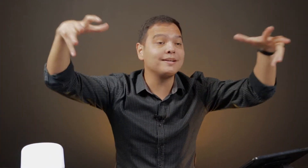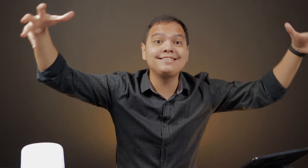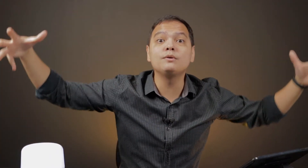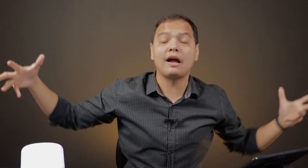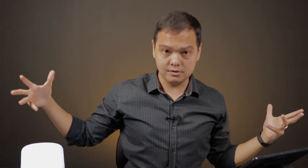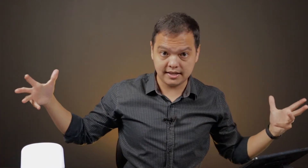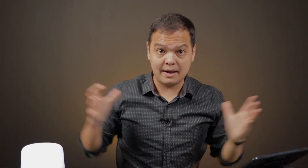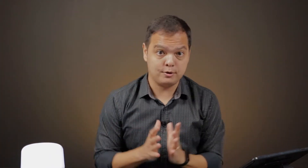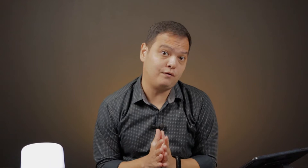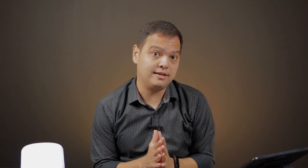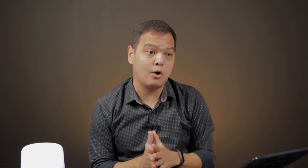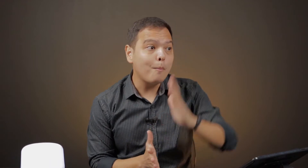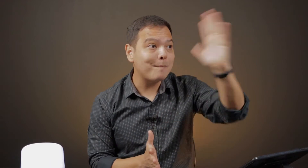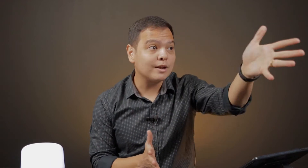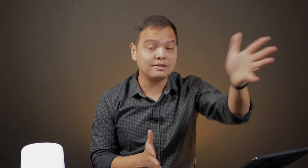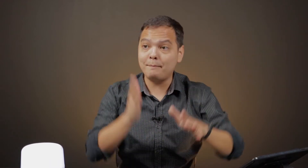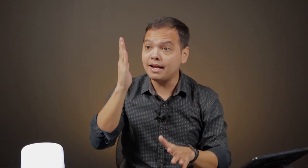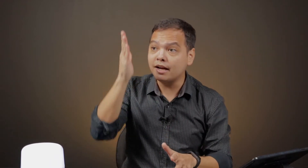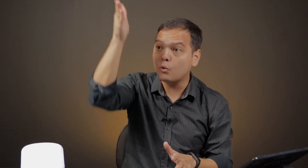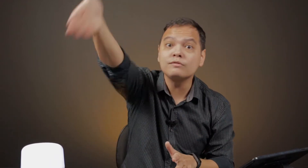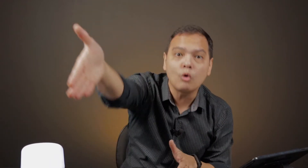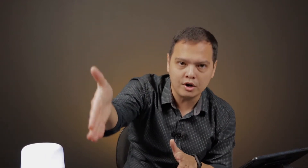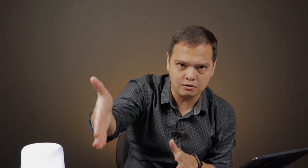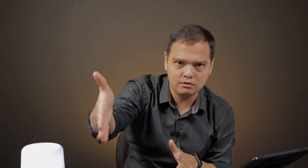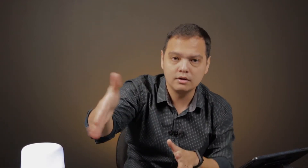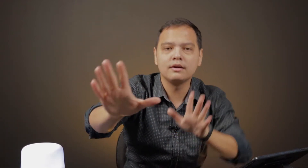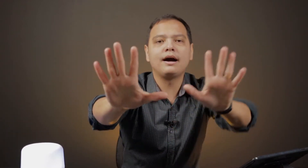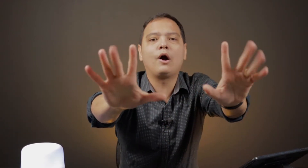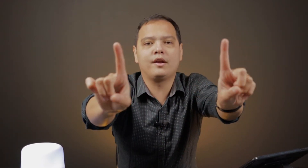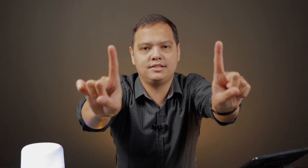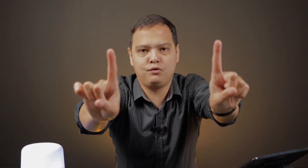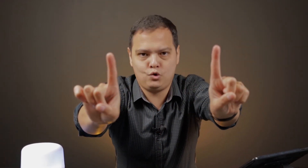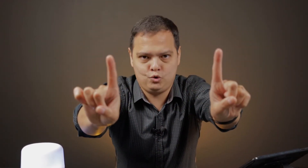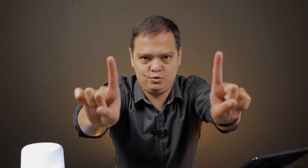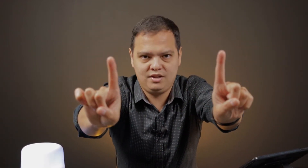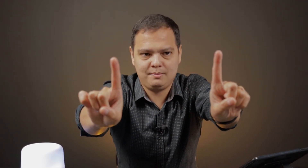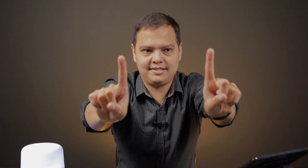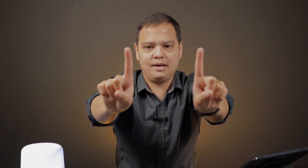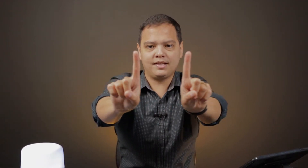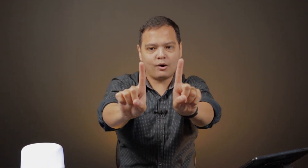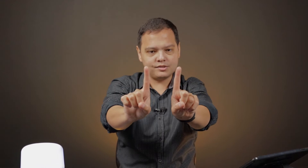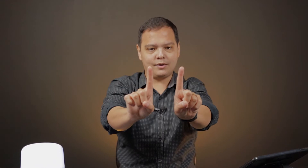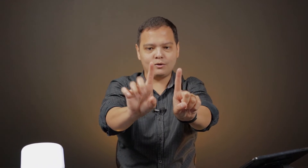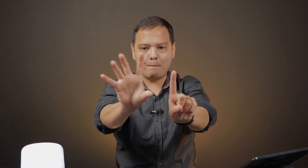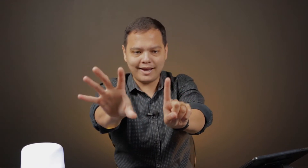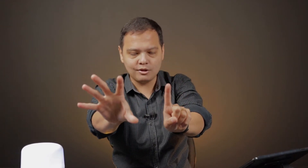te dizer o que está acontecendo. Aí o pessoal fala assim, ó, o Pedro tá brigando com o Antônio. Agora você já focou. Você sabe o que está acontecendo entre o Pedro